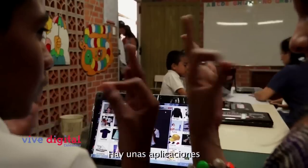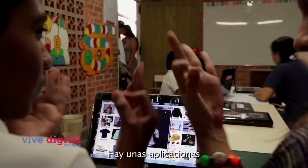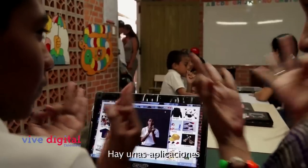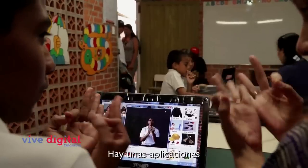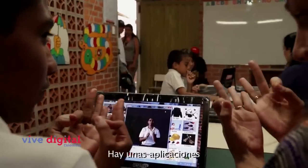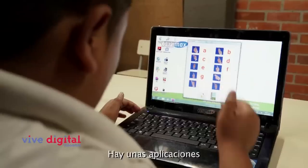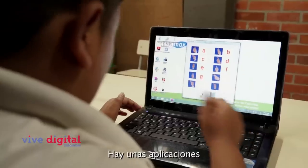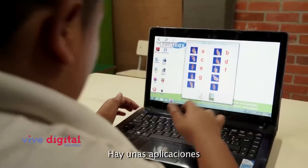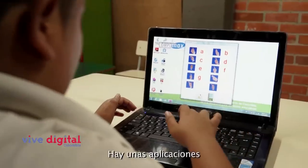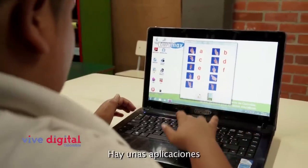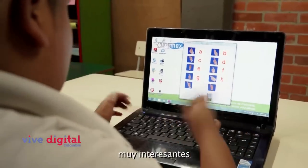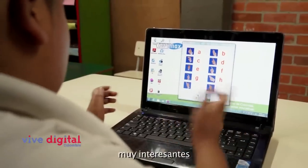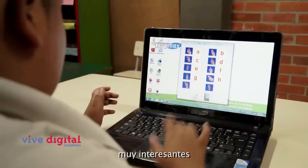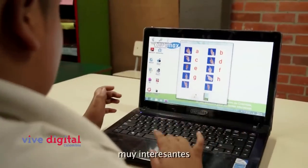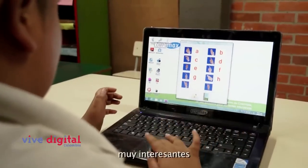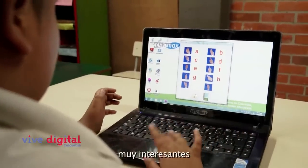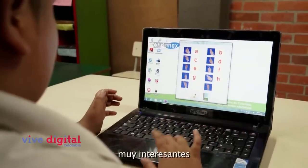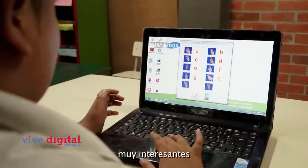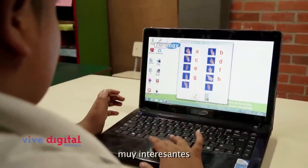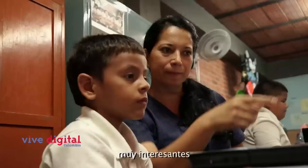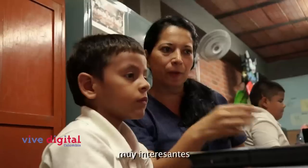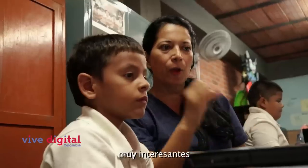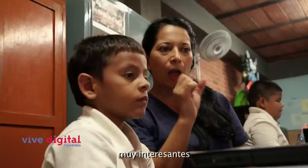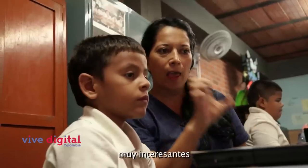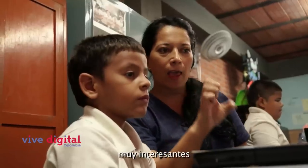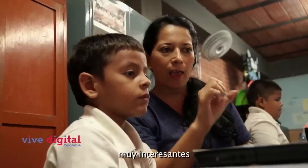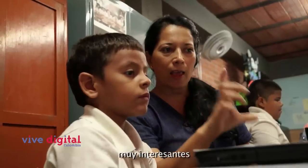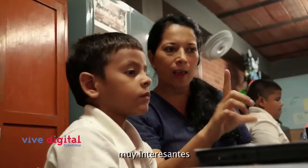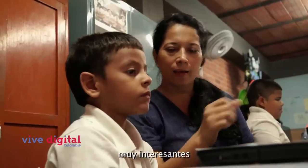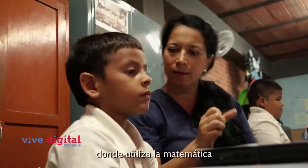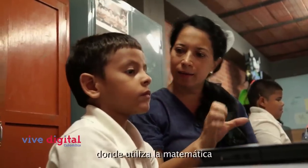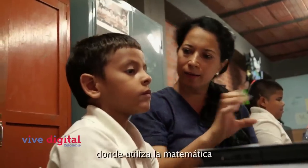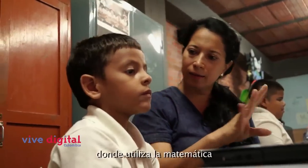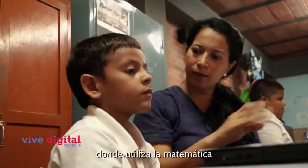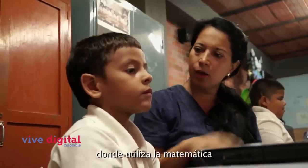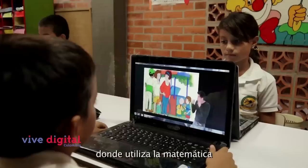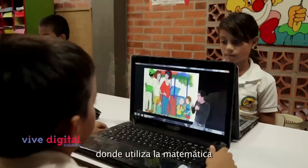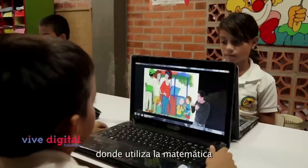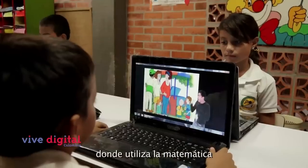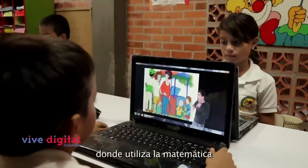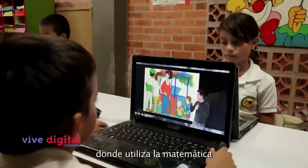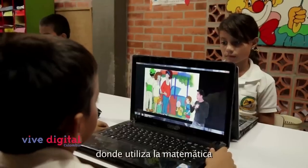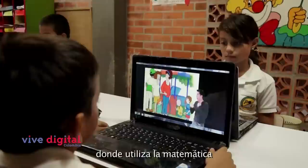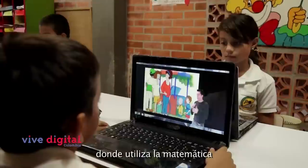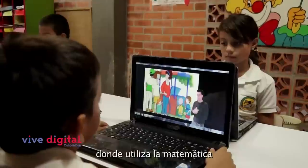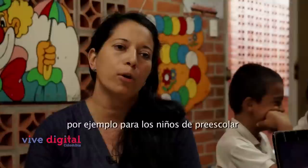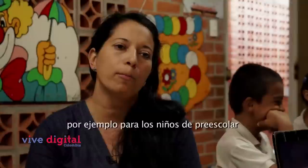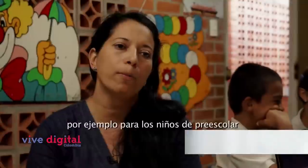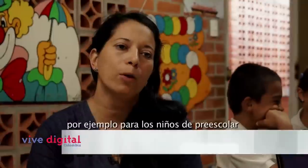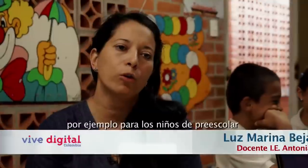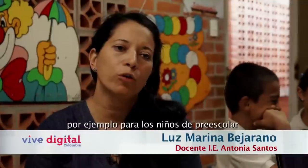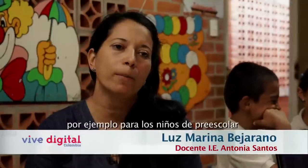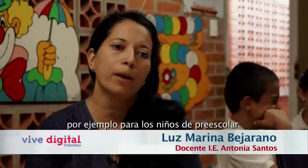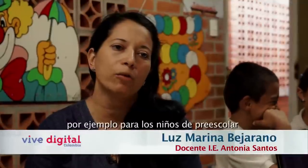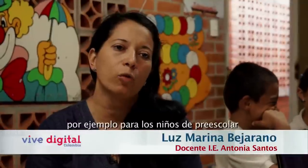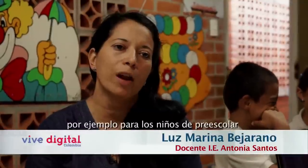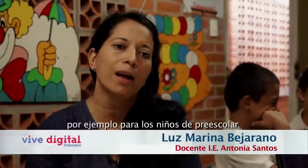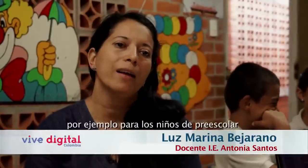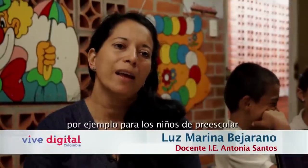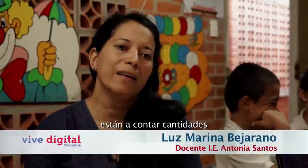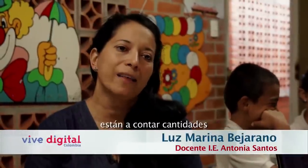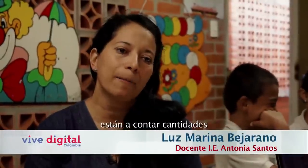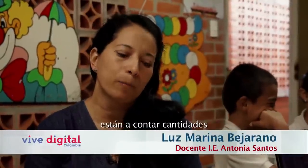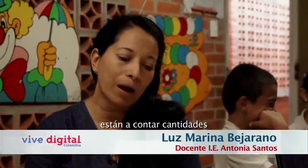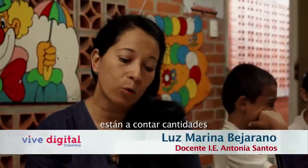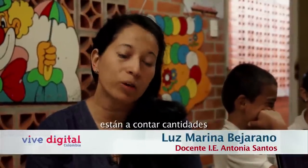Hay unas aplicaciones muy, muy interesantes donde utiliza la matemática. Por ejemplo, para los niños de